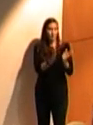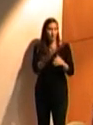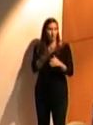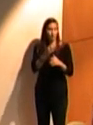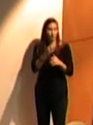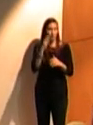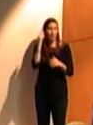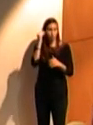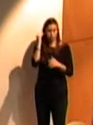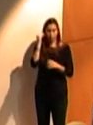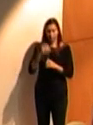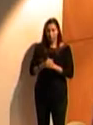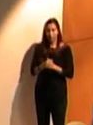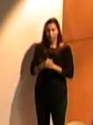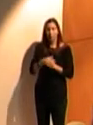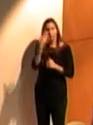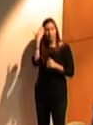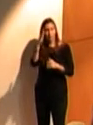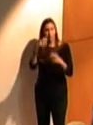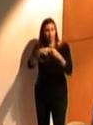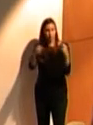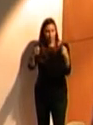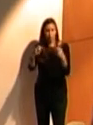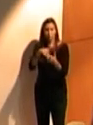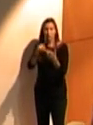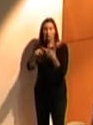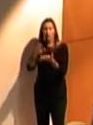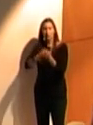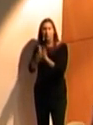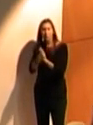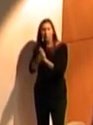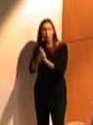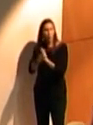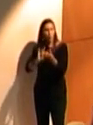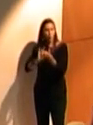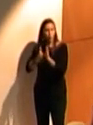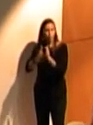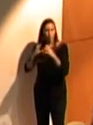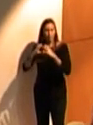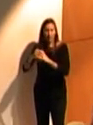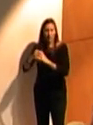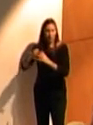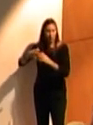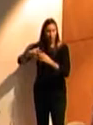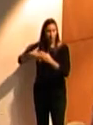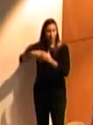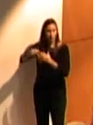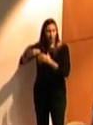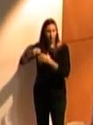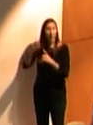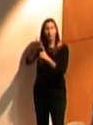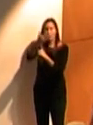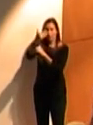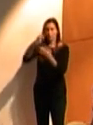Nouvelle. Et alors l'association Toute Voile Dehors, qui a participé à certains moments avec nous, qui est une